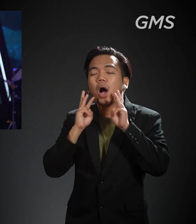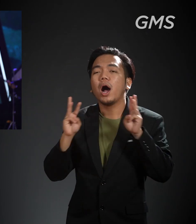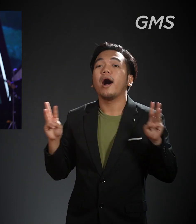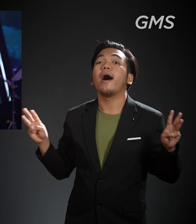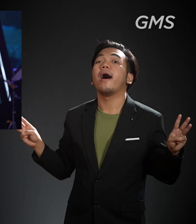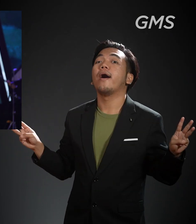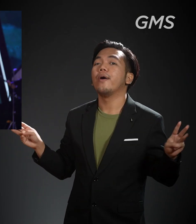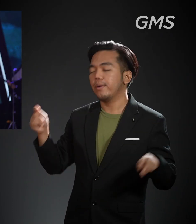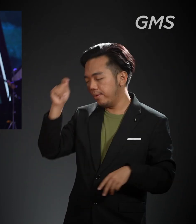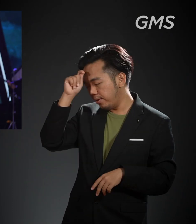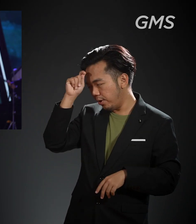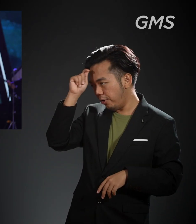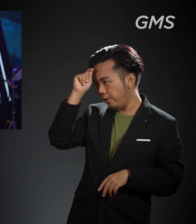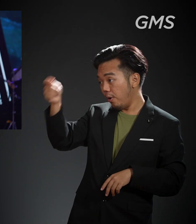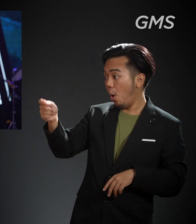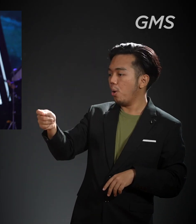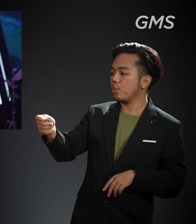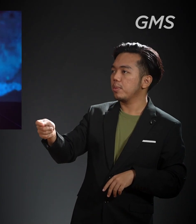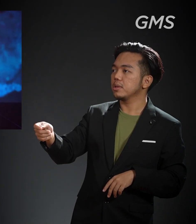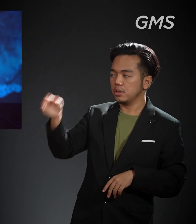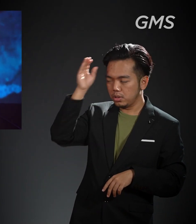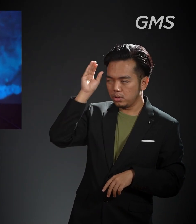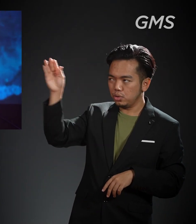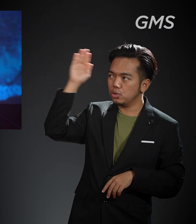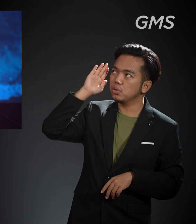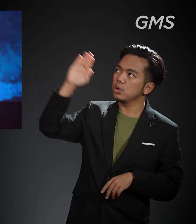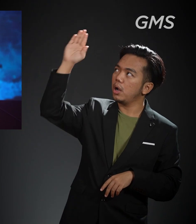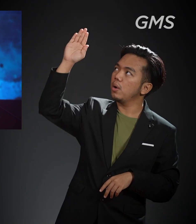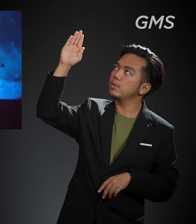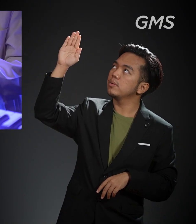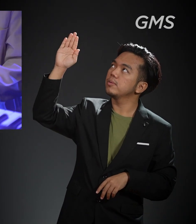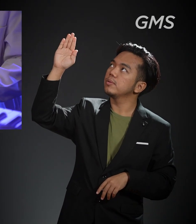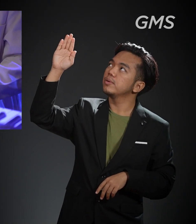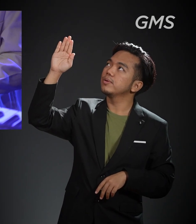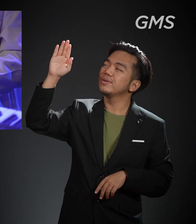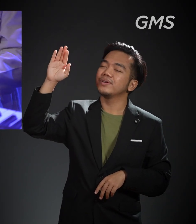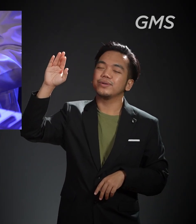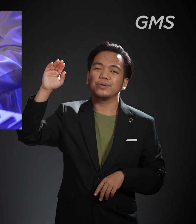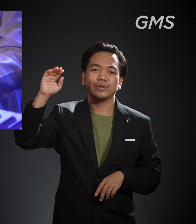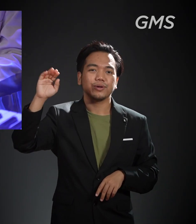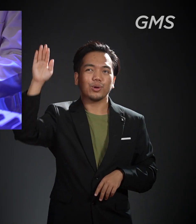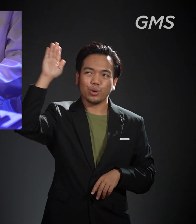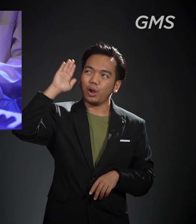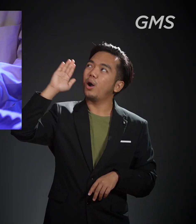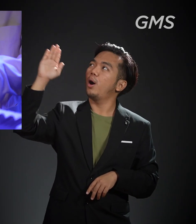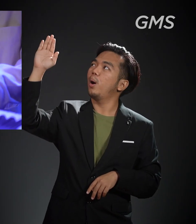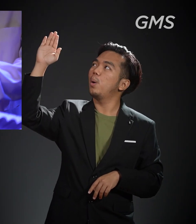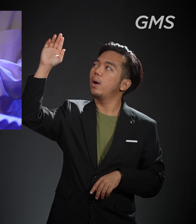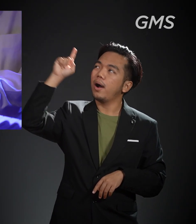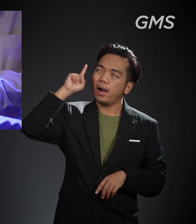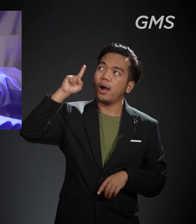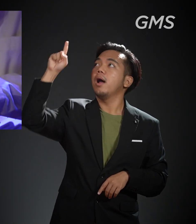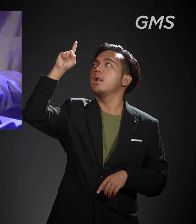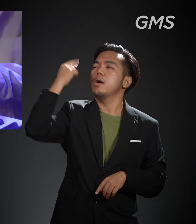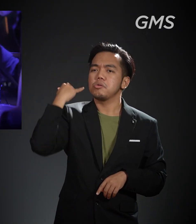kagum hormat akan Engkau. Kau Allah